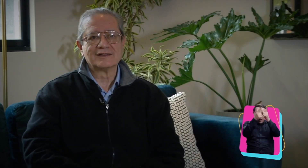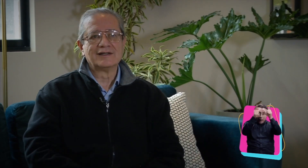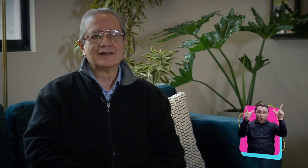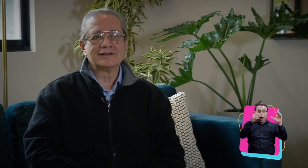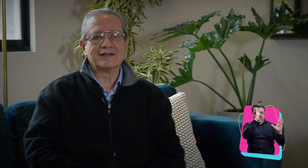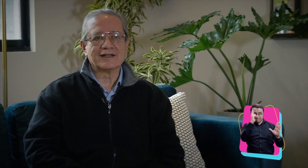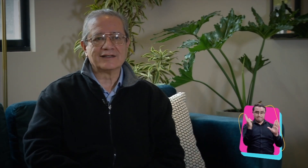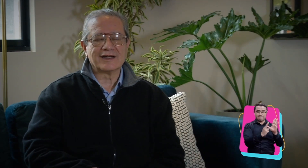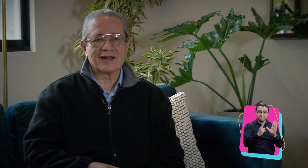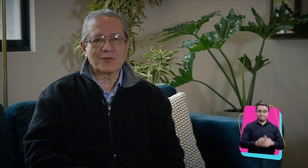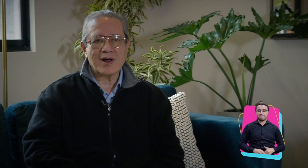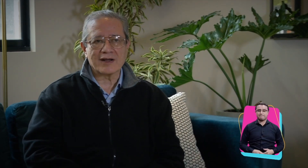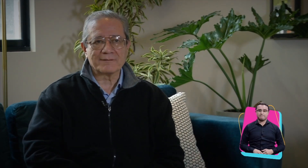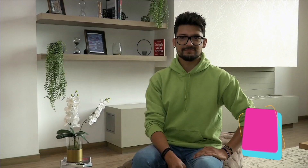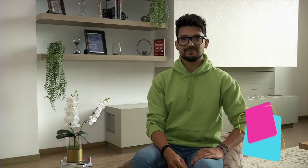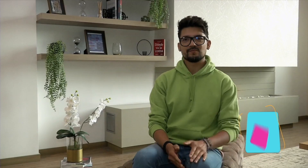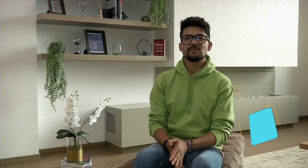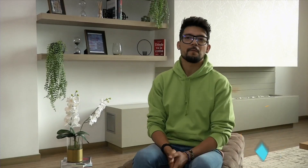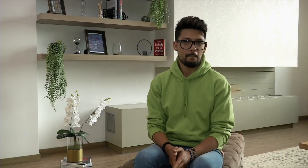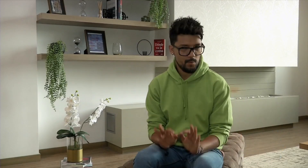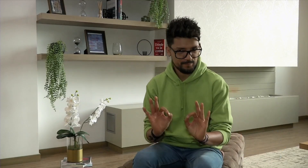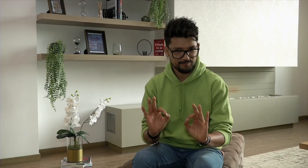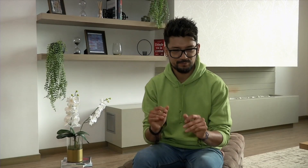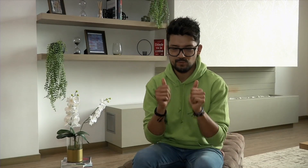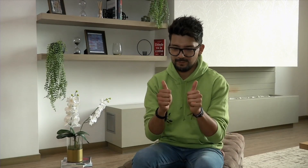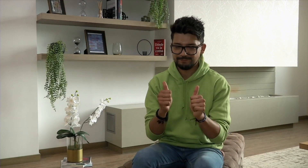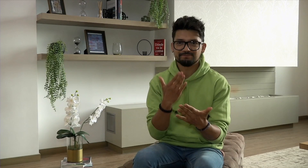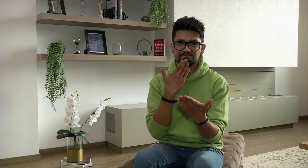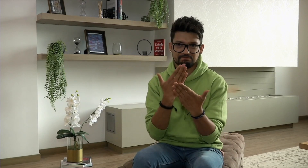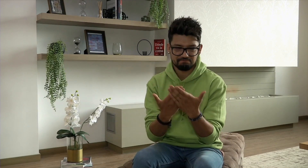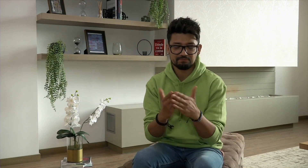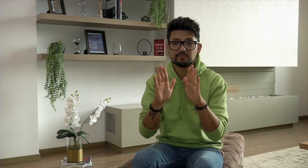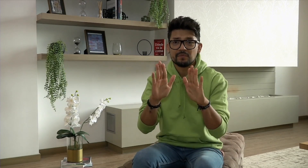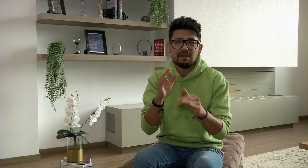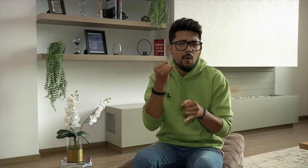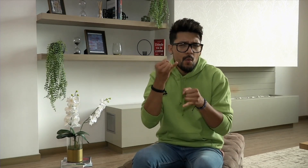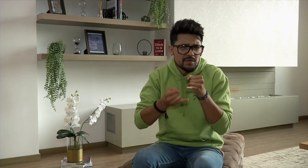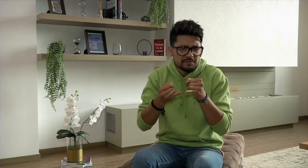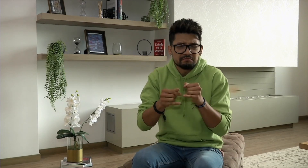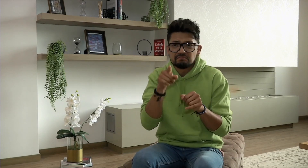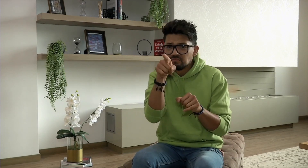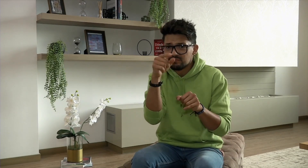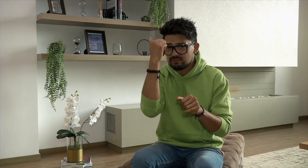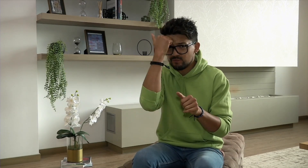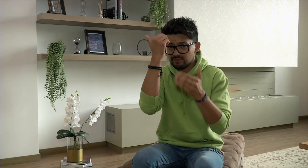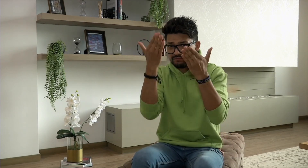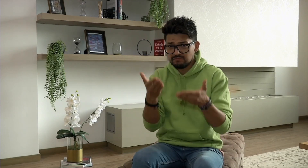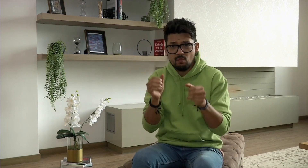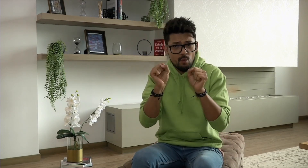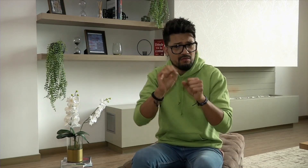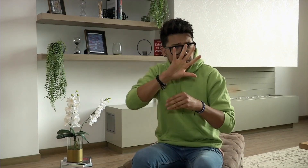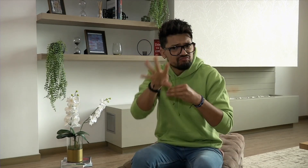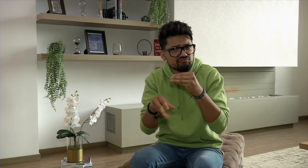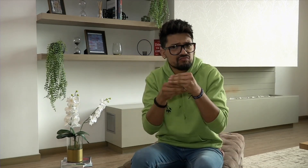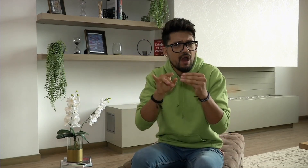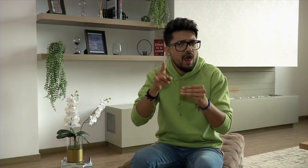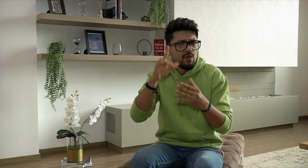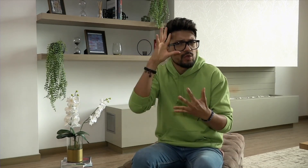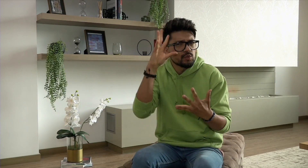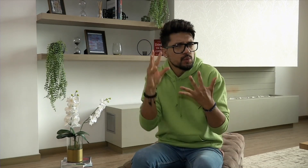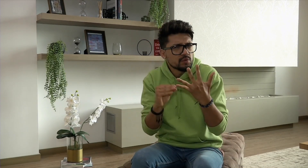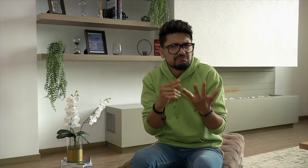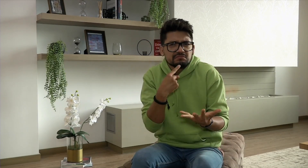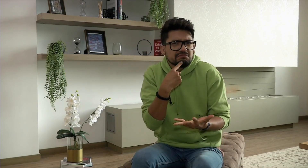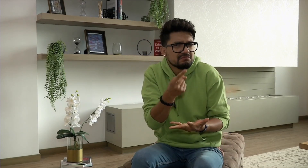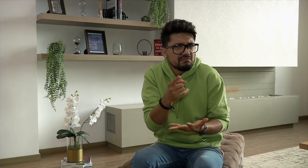naturales del lenguaje. Muchas gracias, profesor Fernando. Ahora quisieras hacer alguna reflexión que